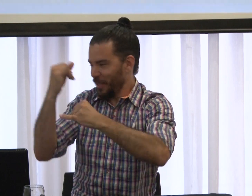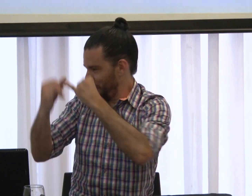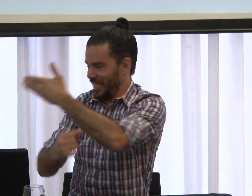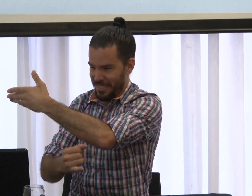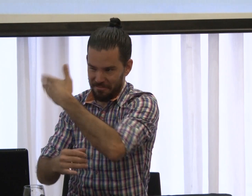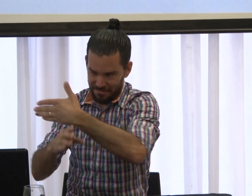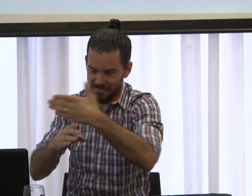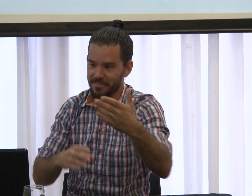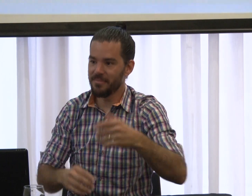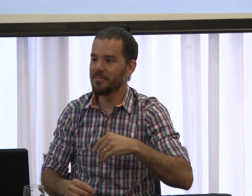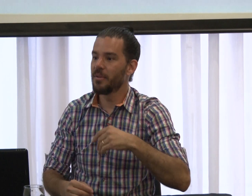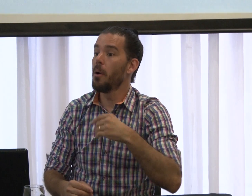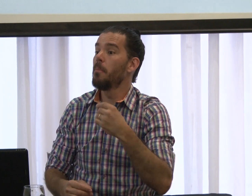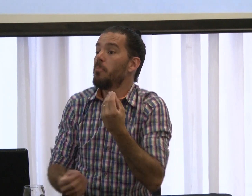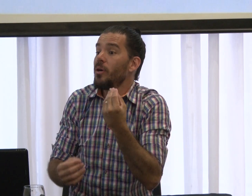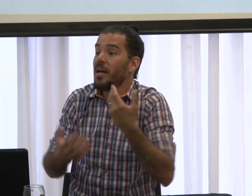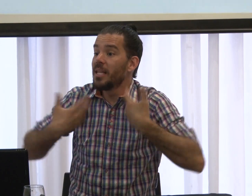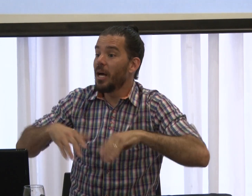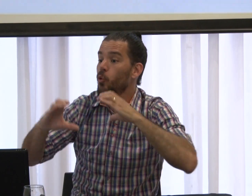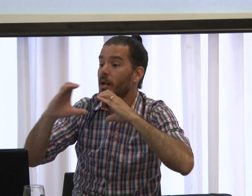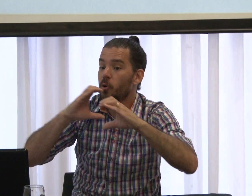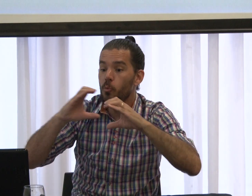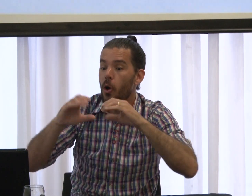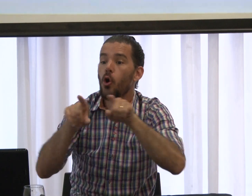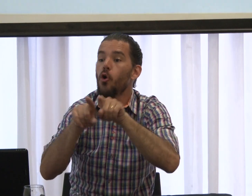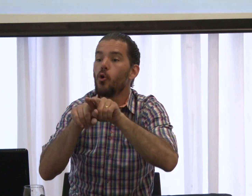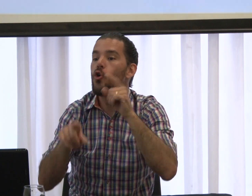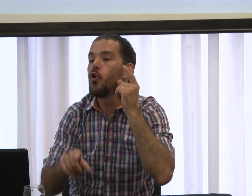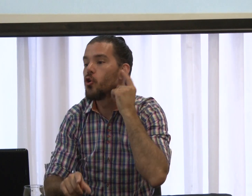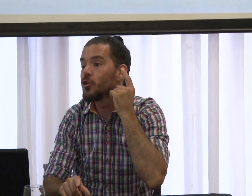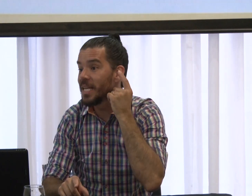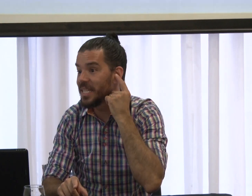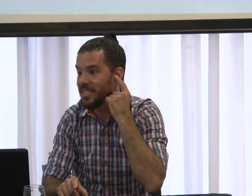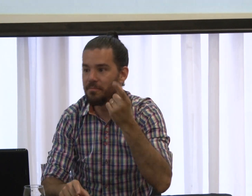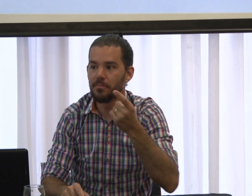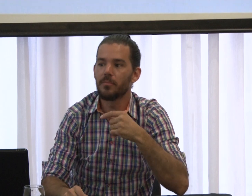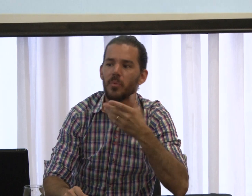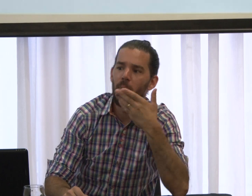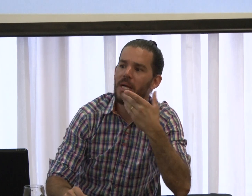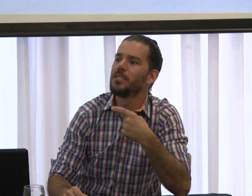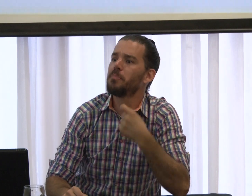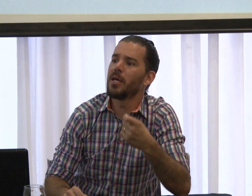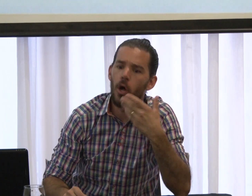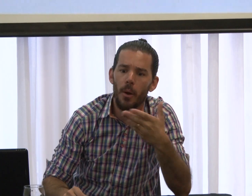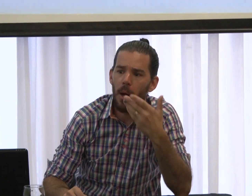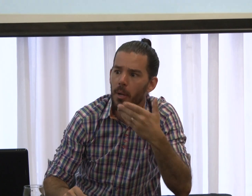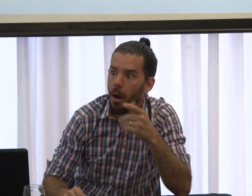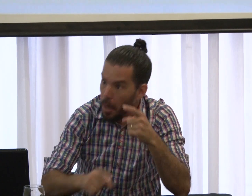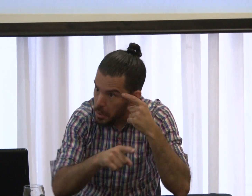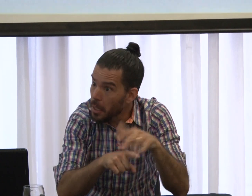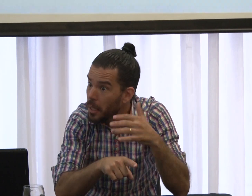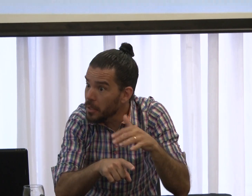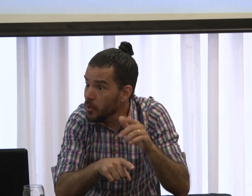quiero mostrar lo que pasa en mi familia. Después Natalia va a hablar un poco más profundo de lo que es la comunidad sorda, pero para poder comunicarnos con las